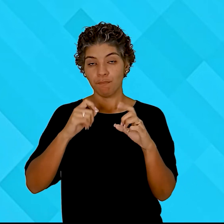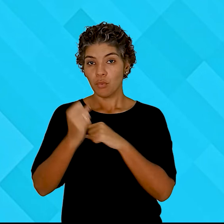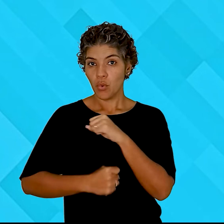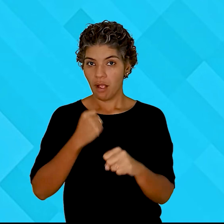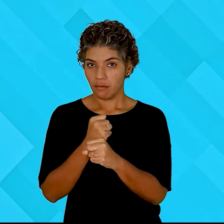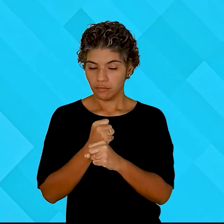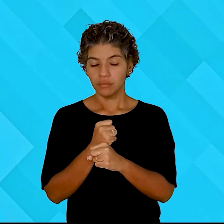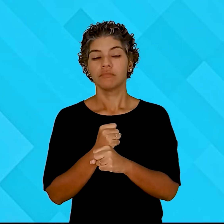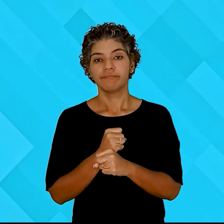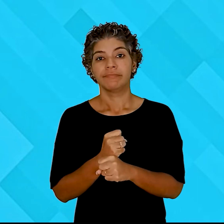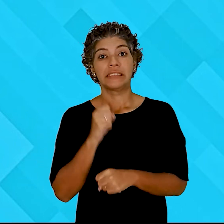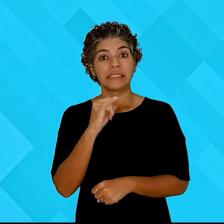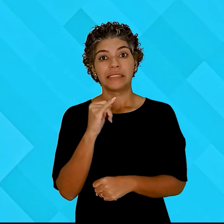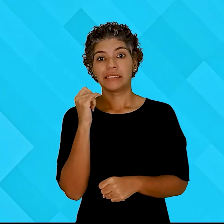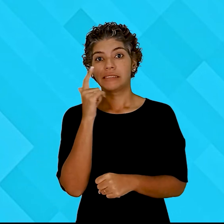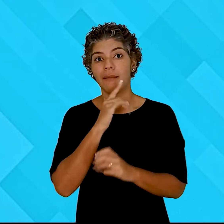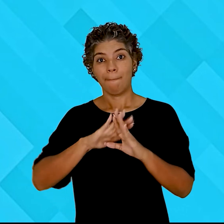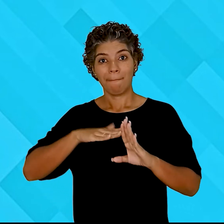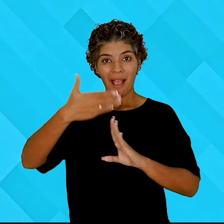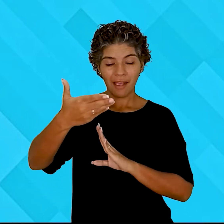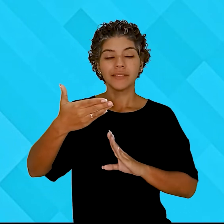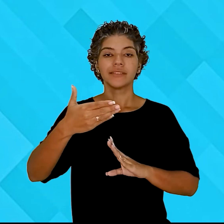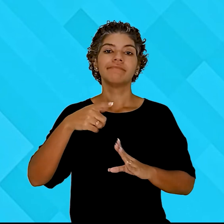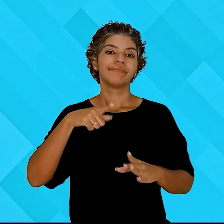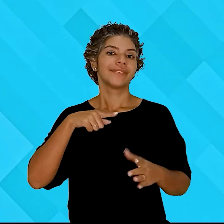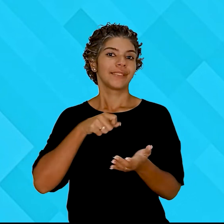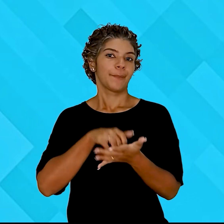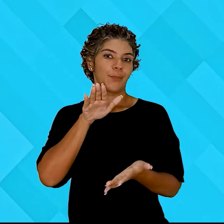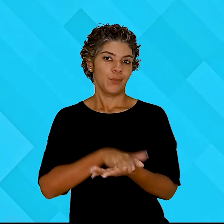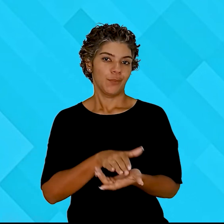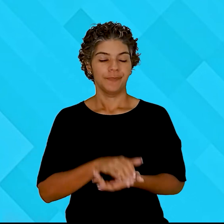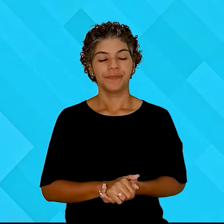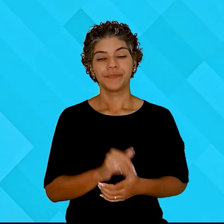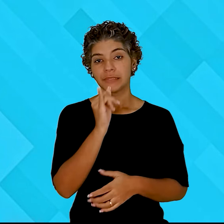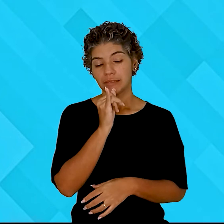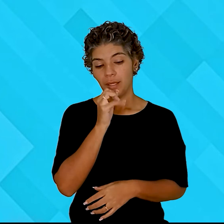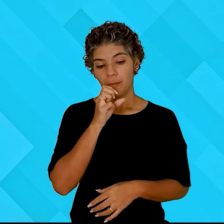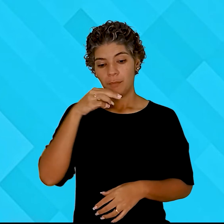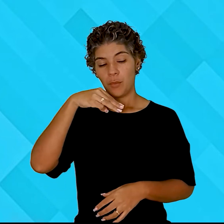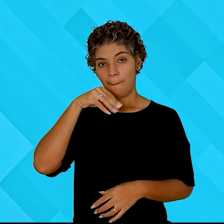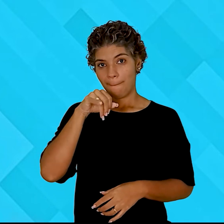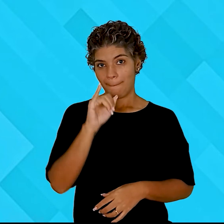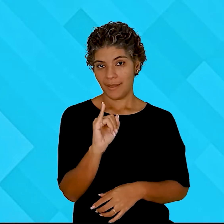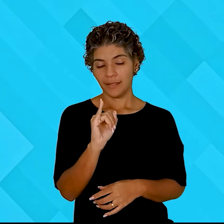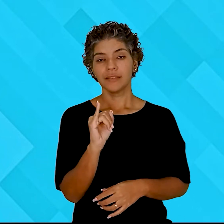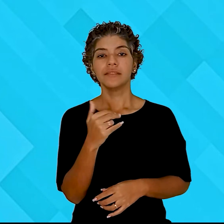ultrapassa, você muda o enquadramento da sua empresa para outro tipo. Então, por exemplo, o microempreendedor individual não precisa ter